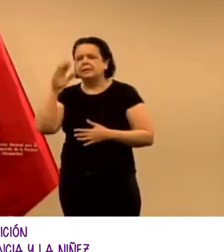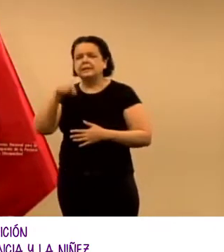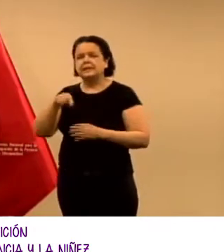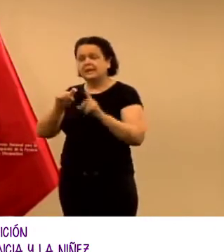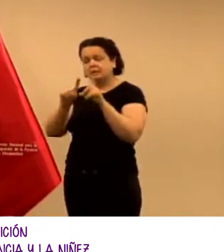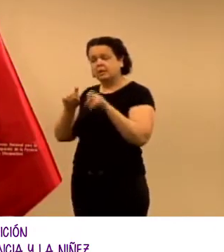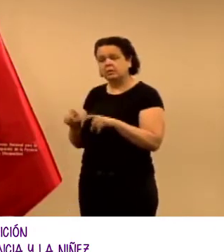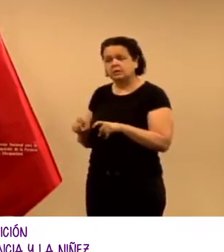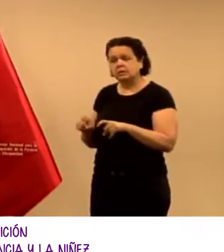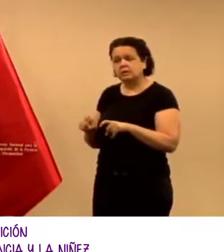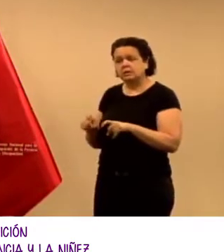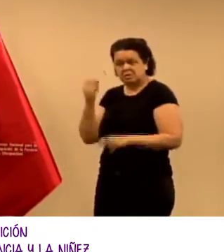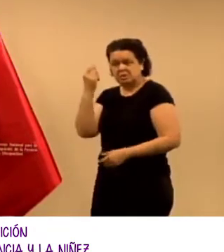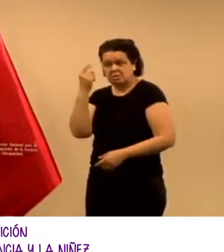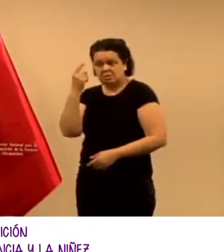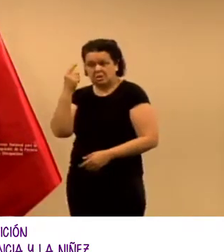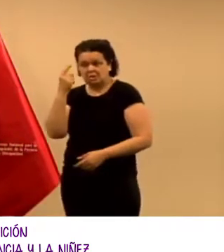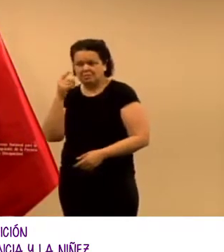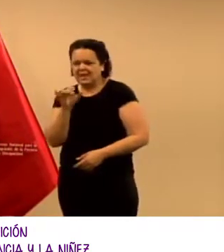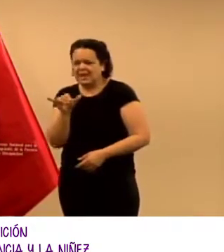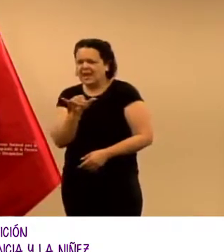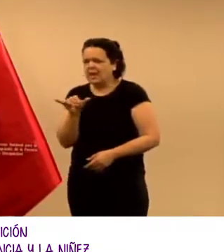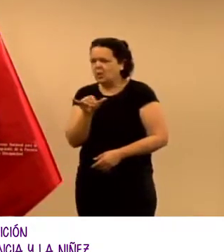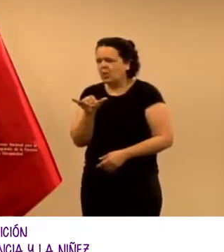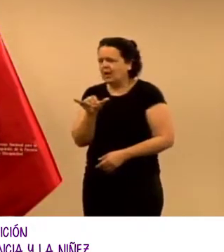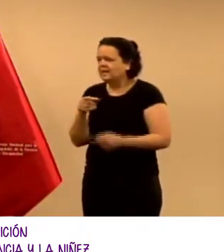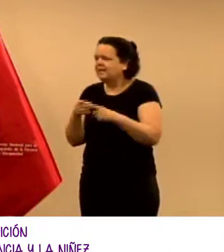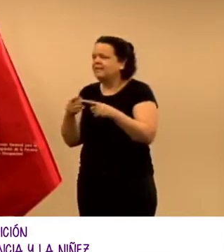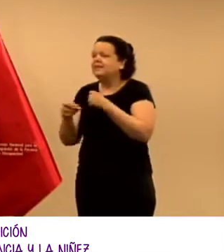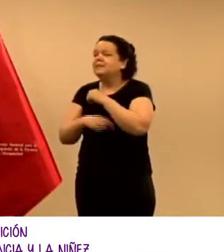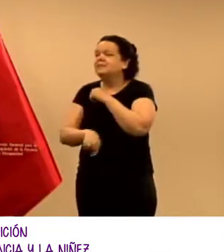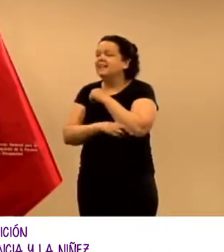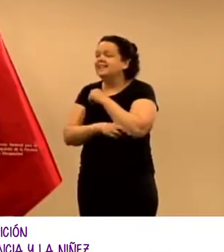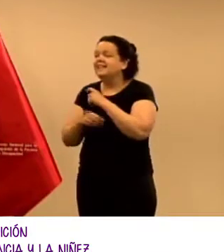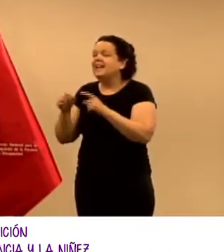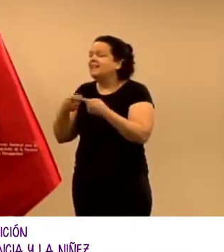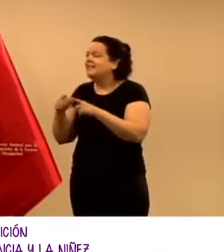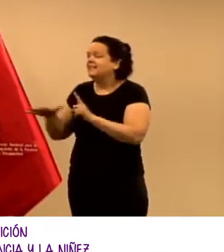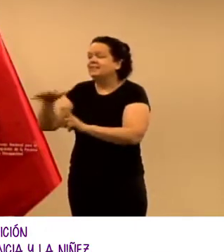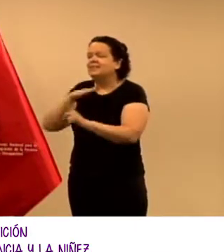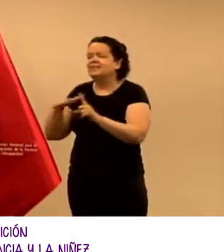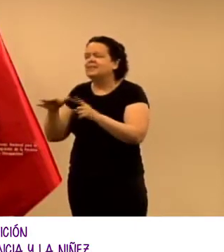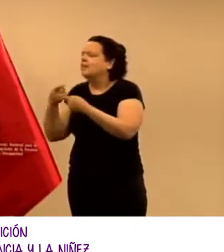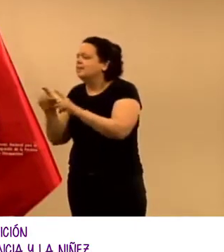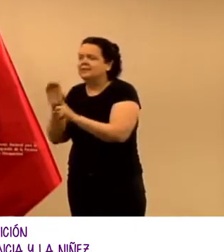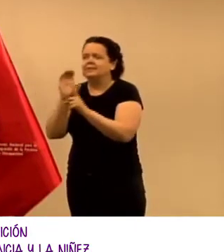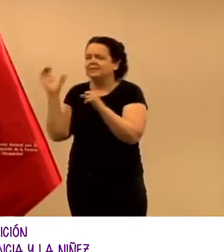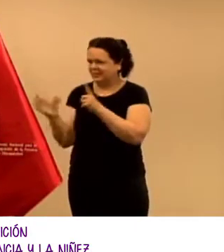preguntas venían entendidas de la misma manera en diferentes países, en diferentes contextos y en diferentes